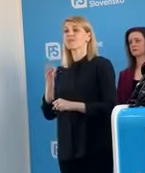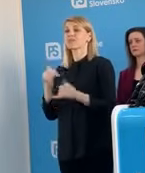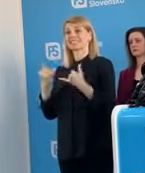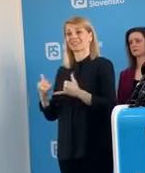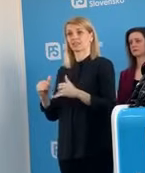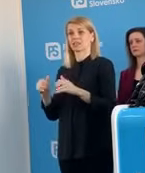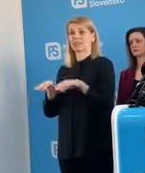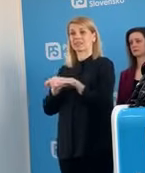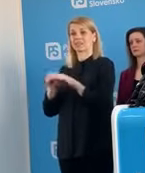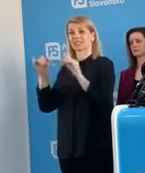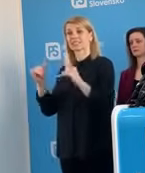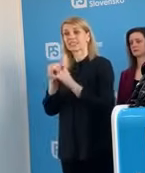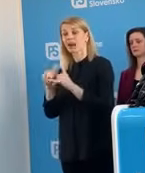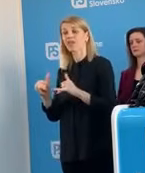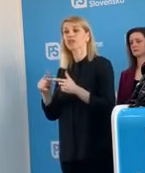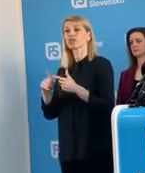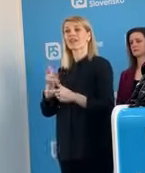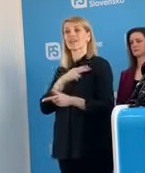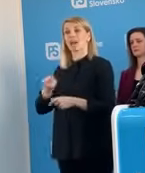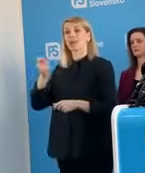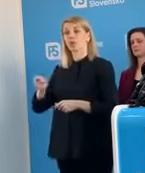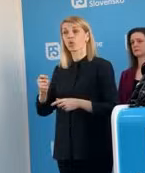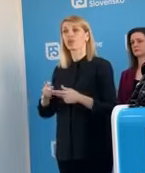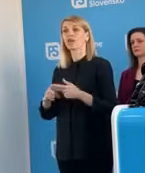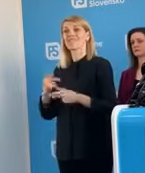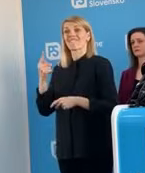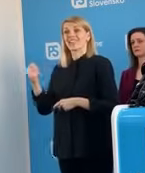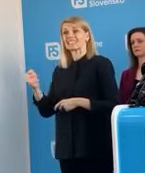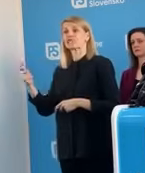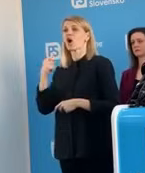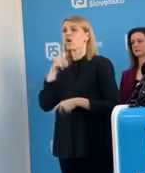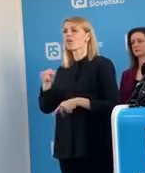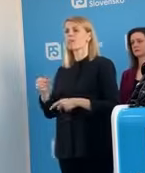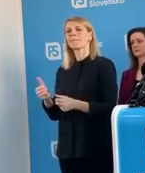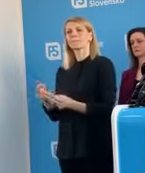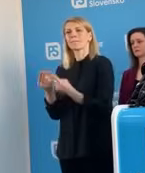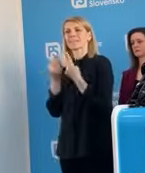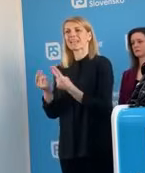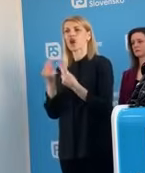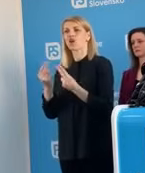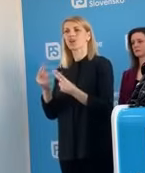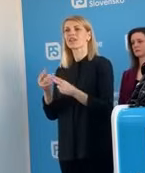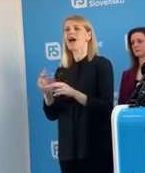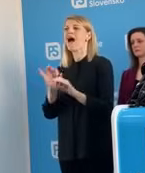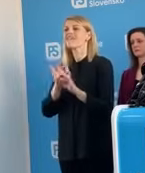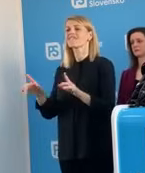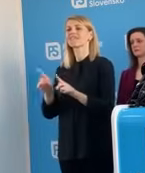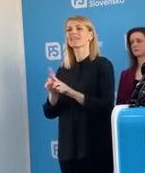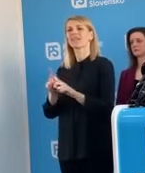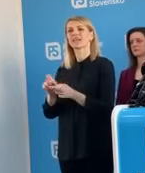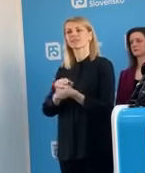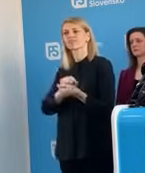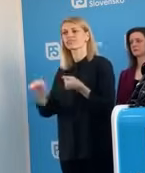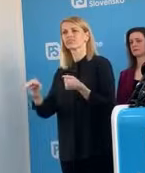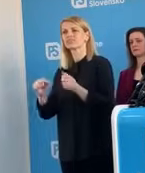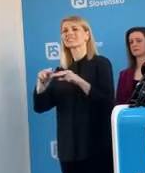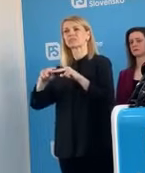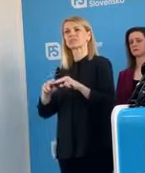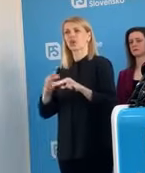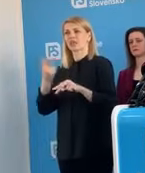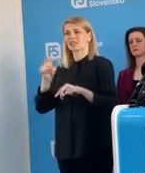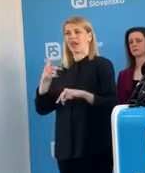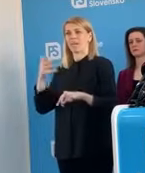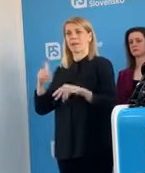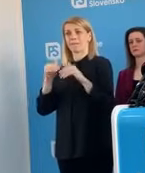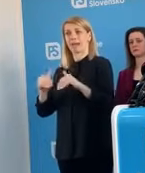generálny prokurátor a premiér Robert Fico si povedali, že toto je priorita, aby sme vedeli prečerpať tých zvyšných